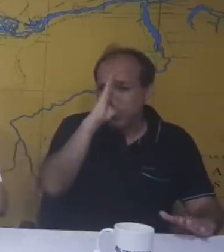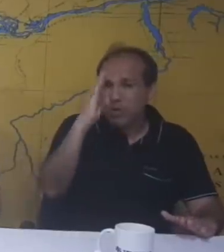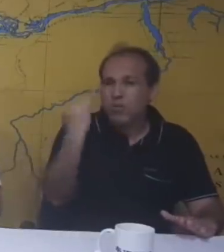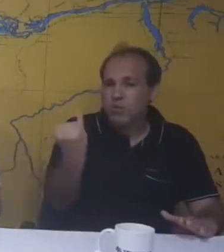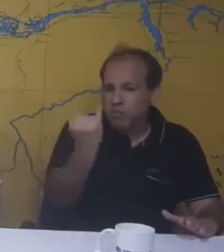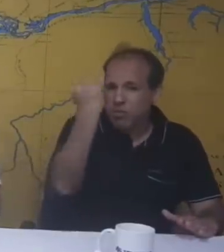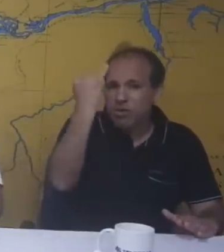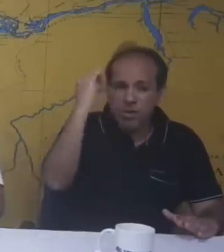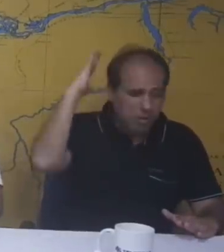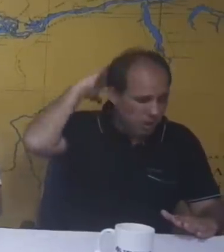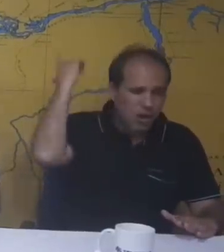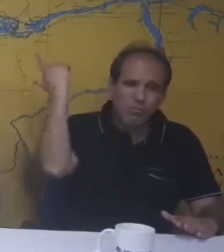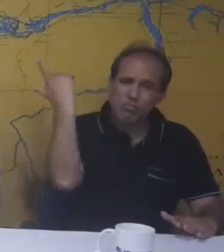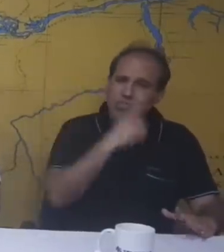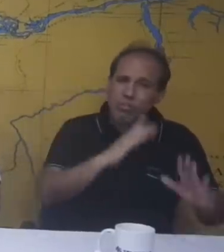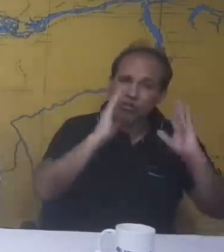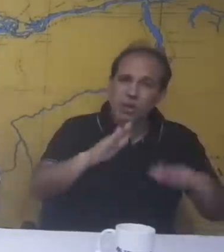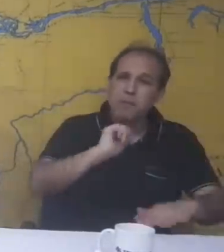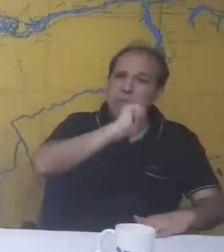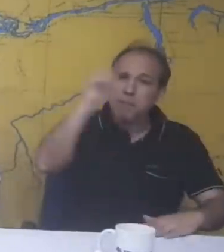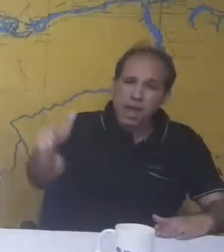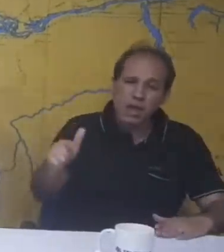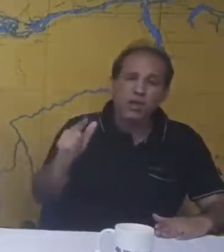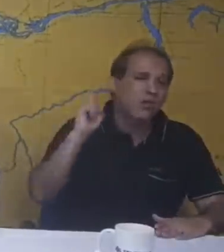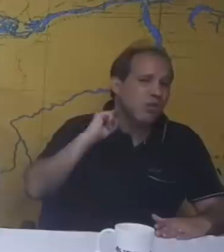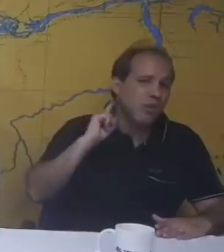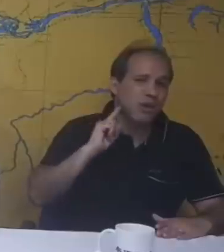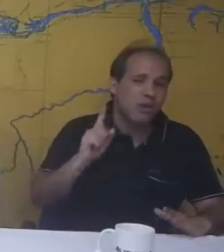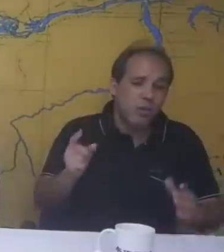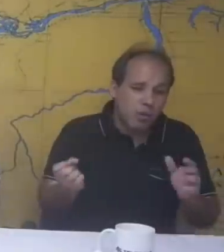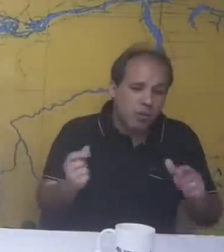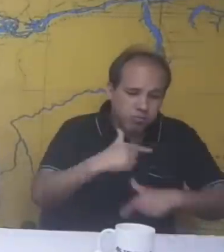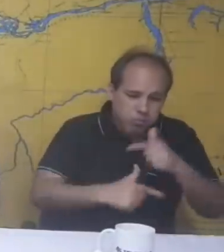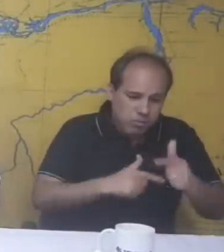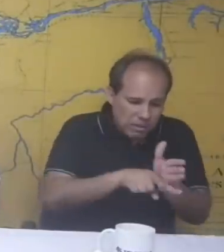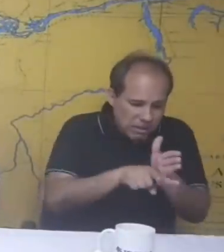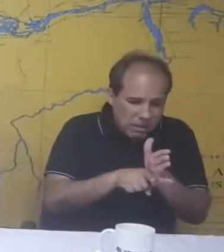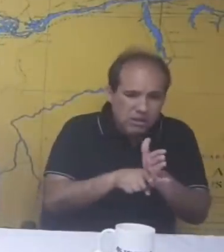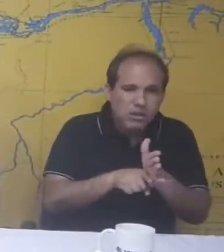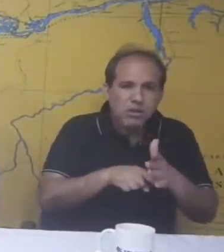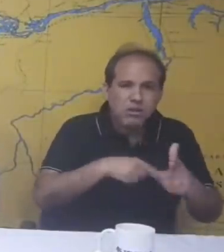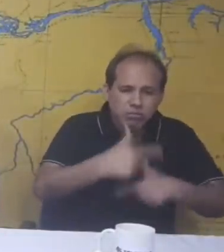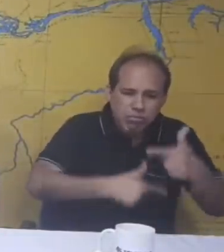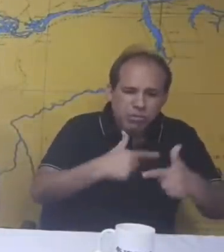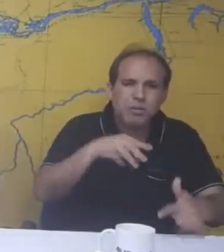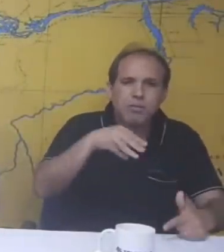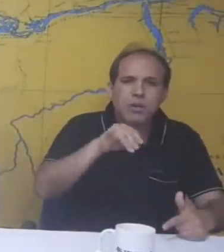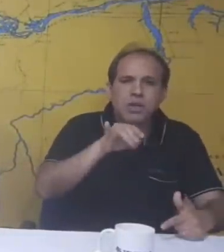Pará já ultrapassou Minas Gerais em produção de minério e é isso que a gente